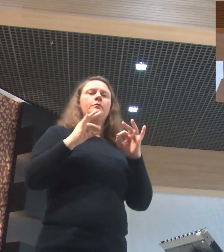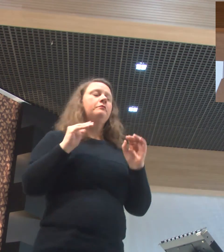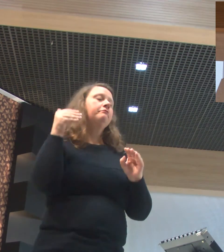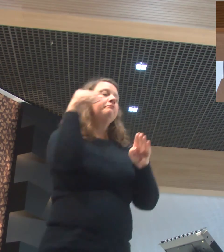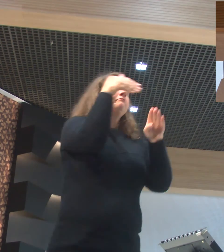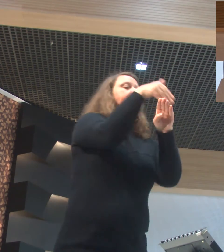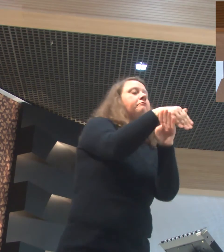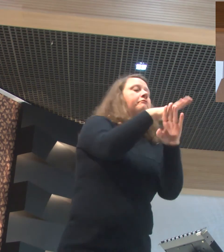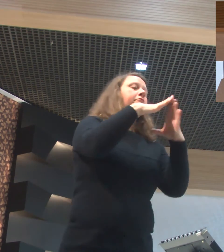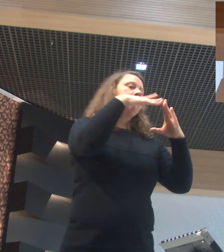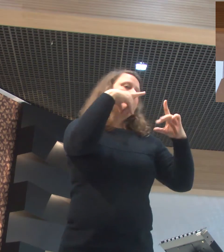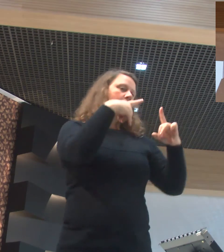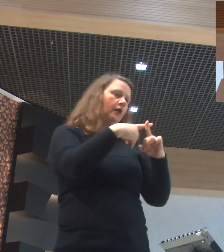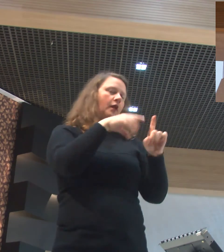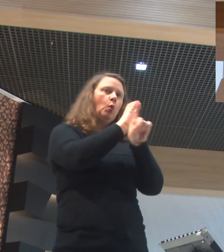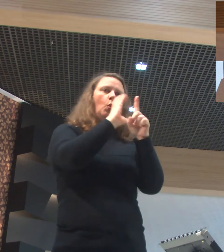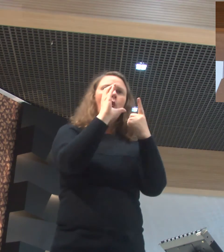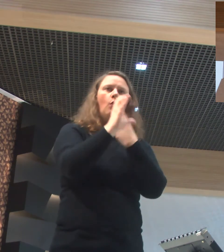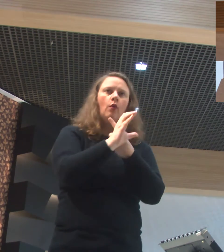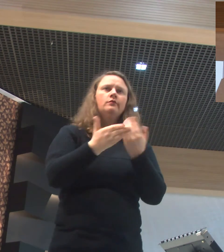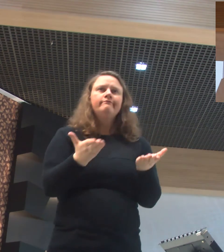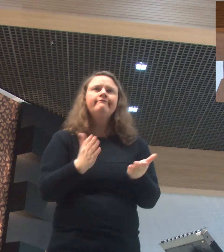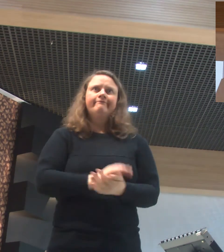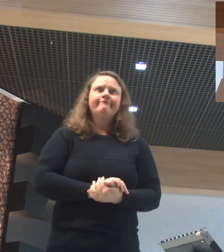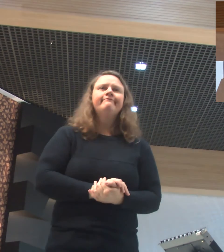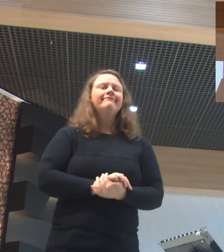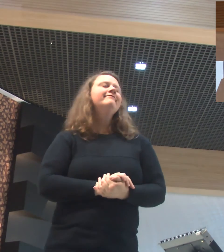ou seja lá o que for.